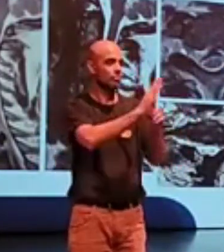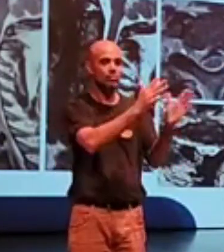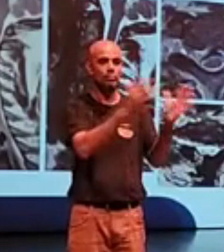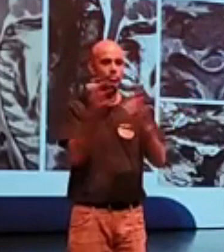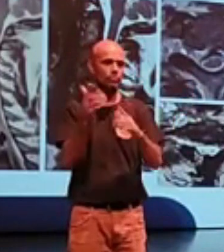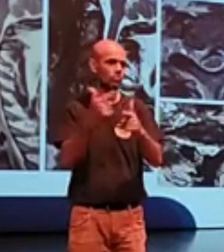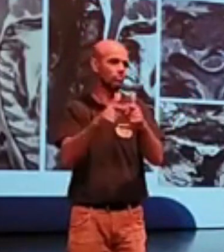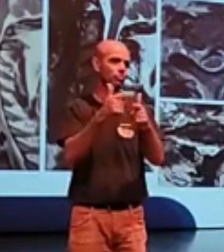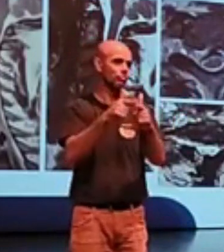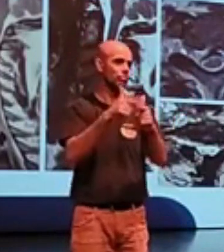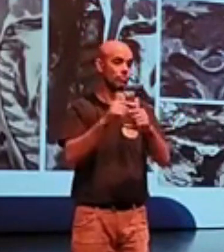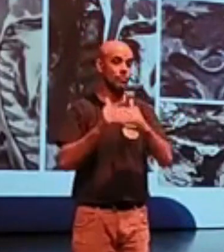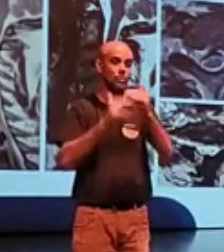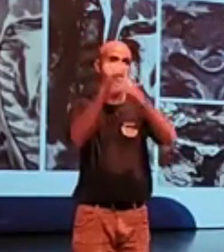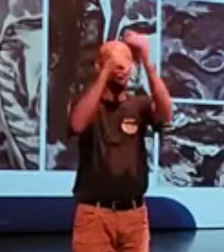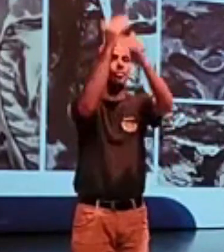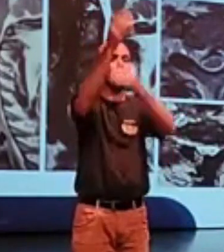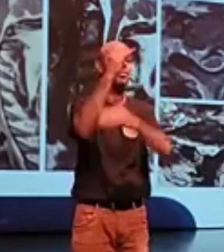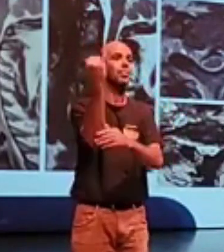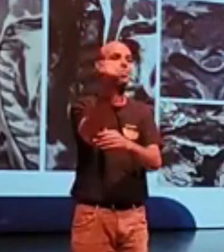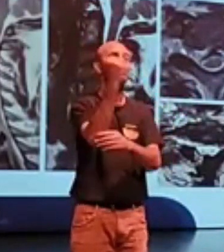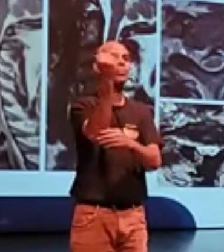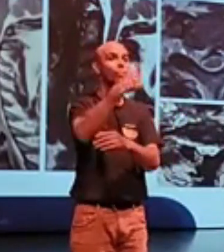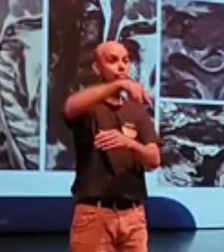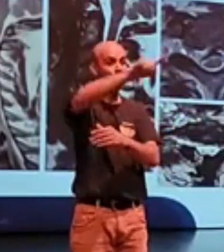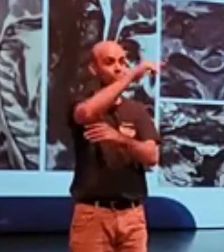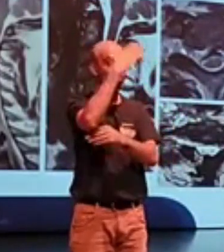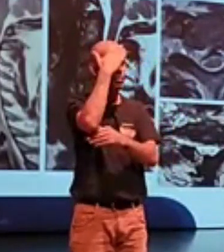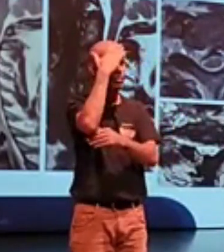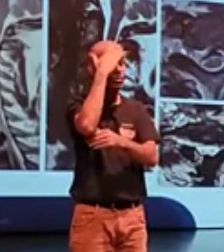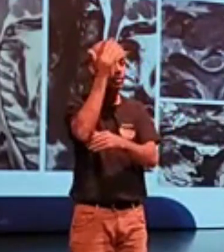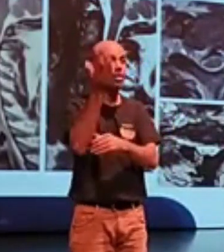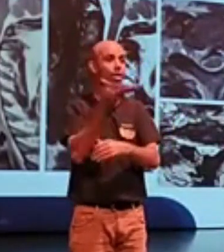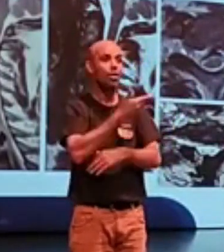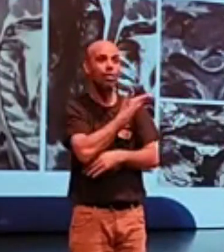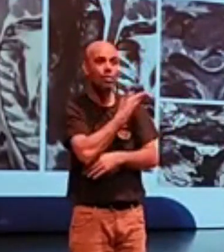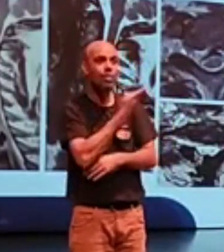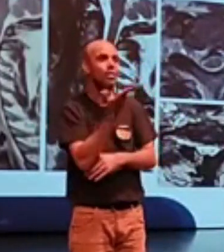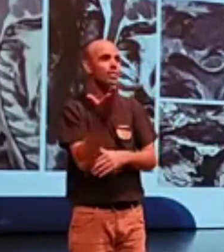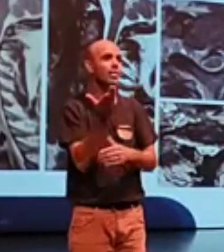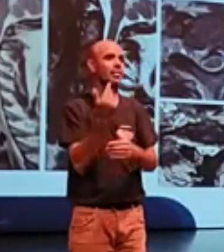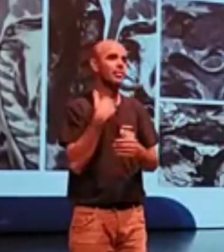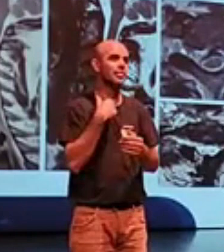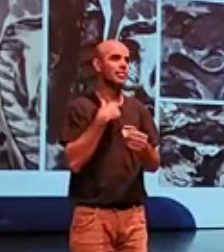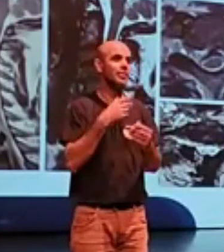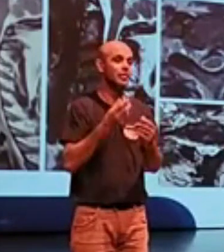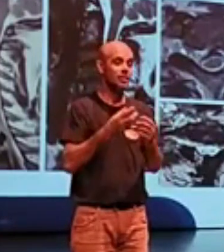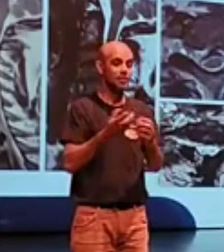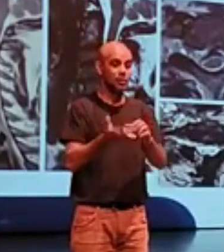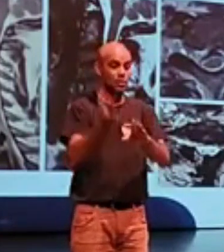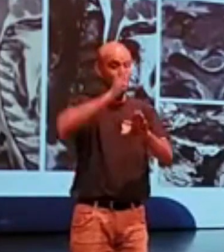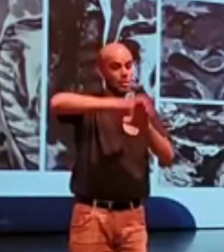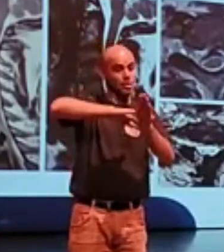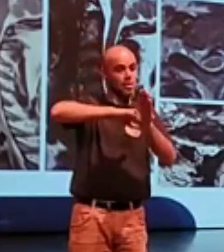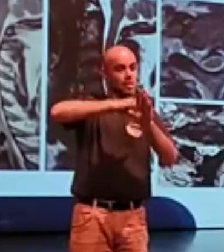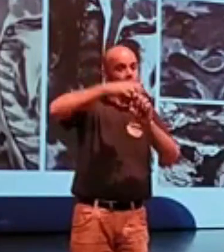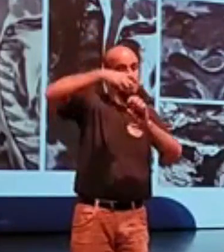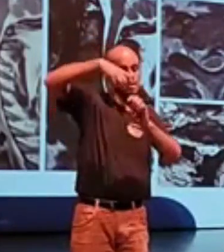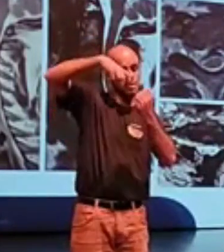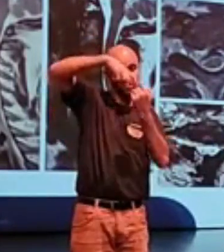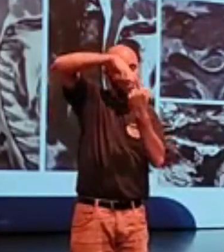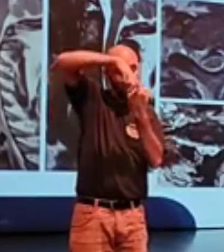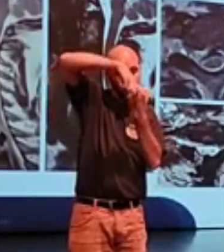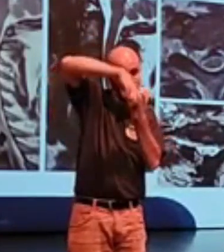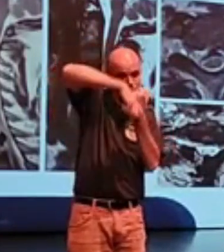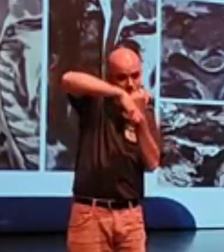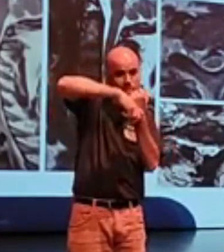em evolução. Isso é muito importante todos sabermos. Olha, realmente assim, a esternotomia é uma técnica que ela é consagrada, ela existe,